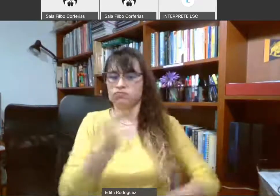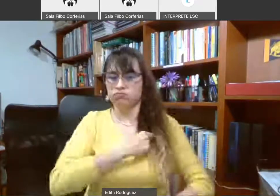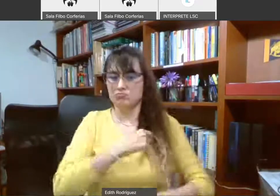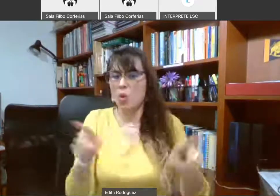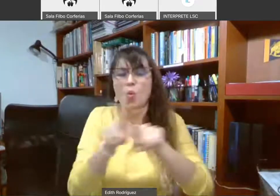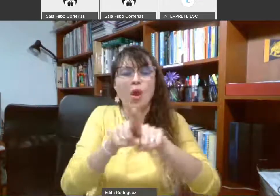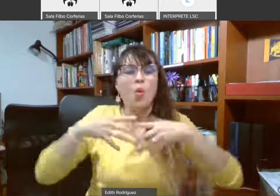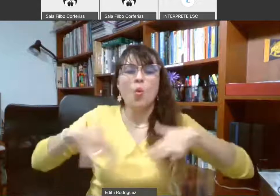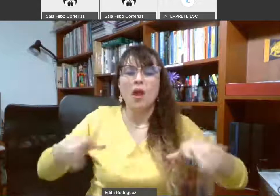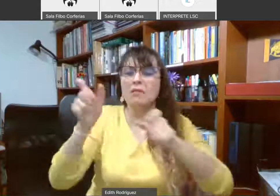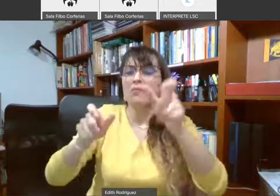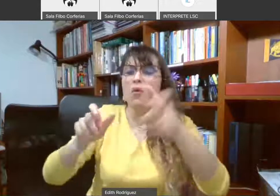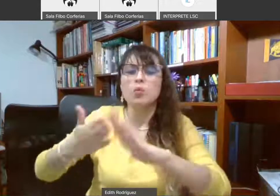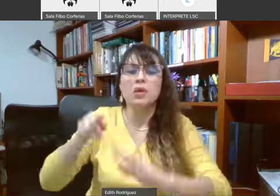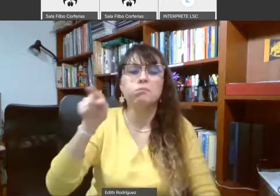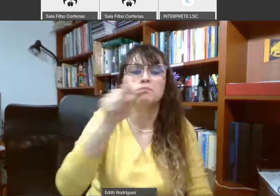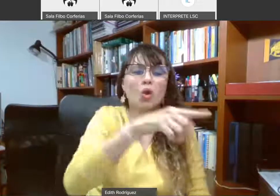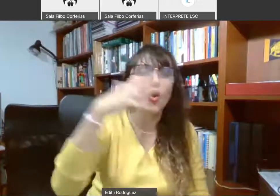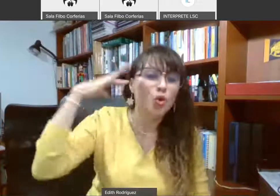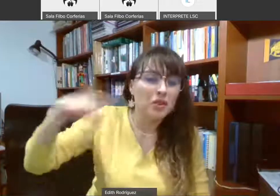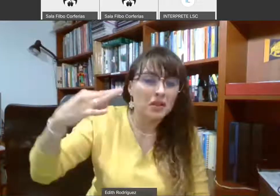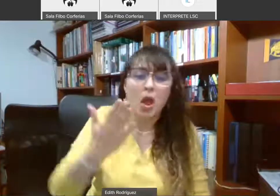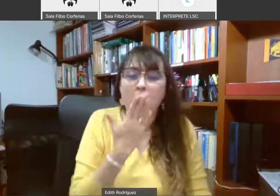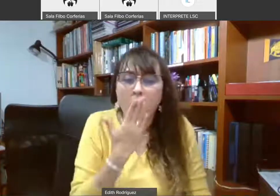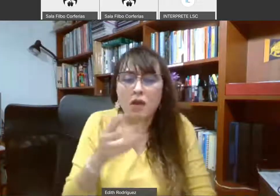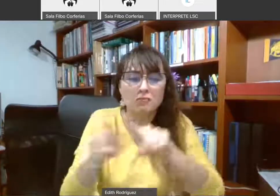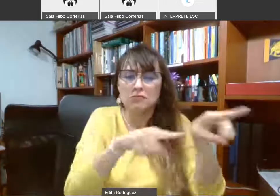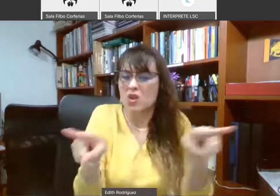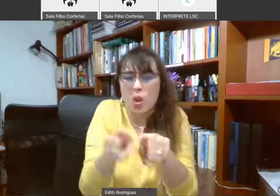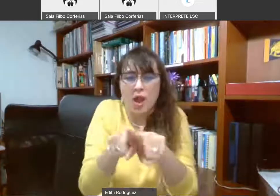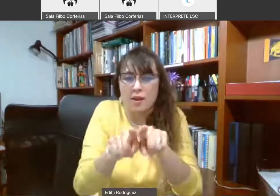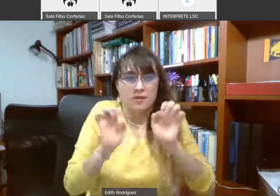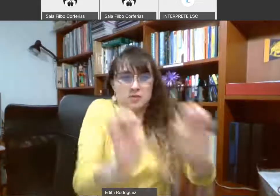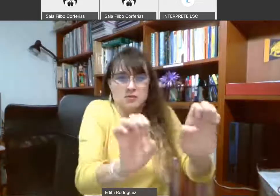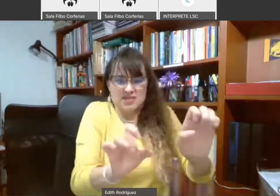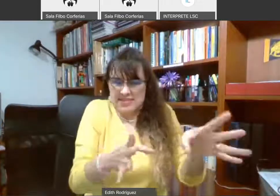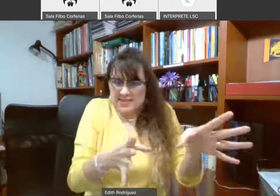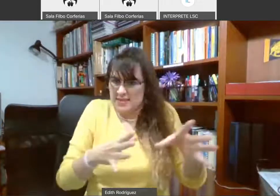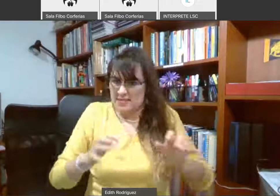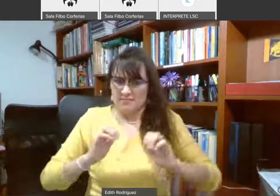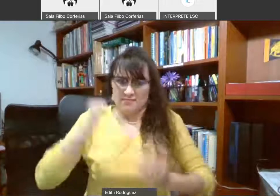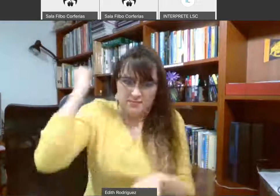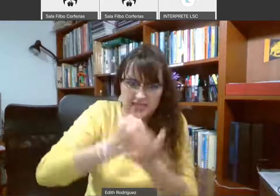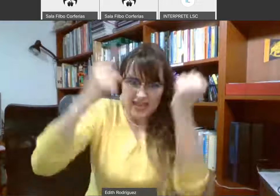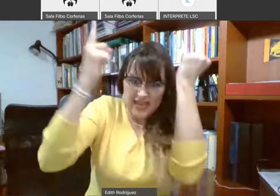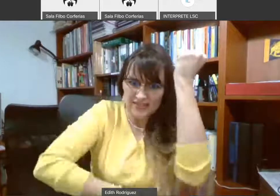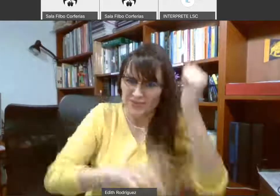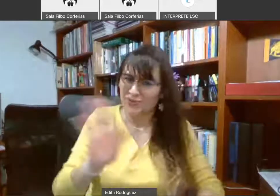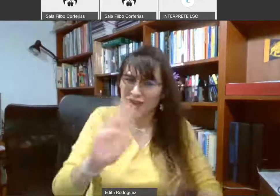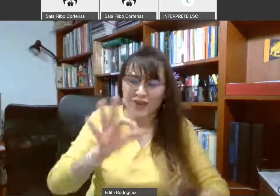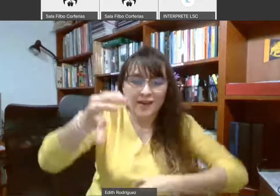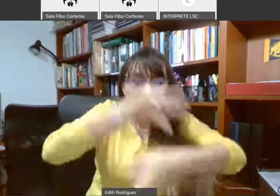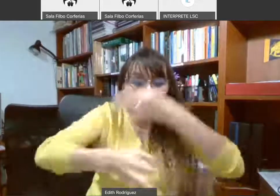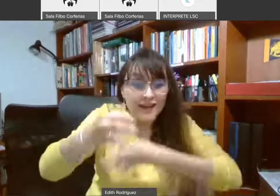sino porque muy seguramente las personas la van a rechazar. Incluso las personas oyentes o las personas